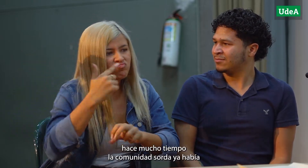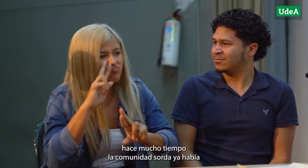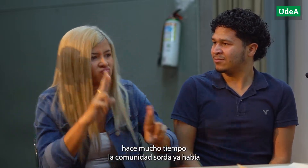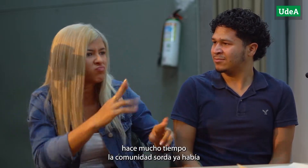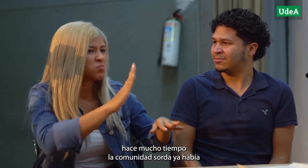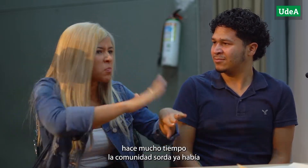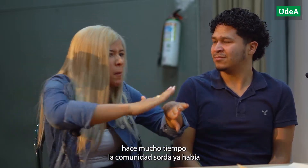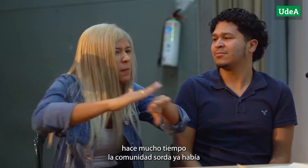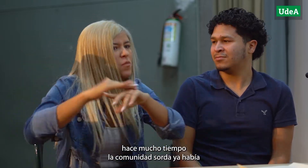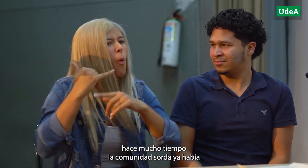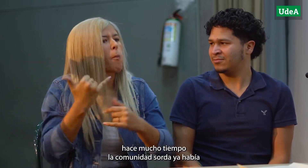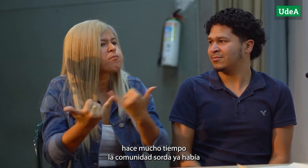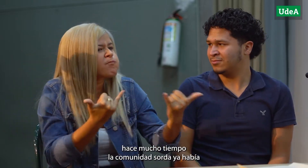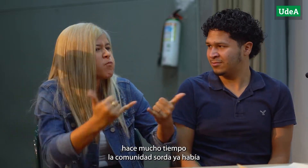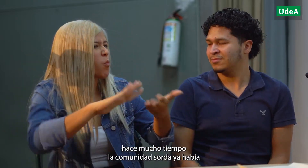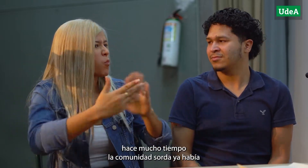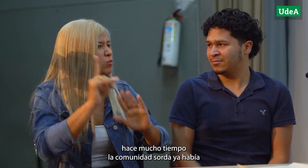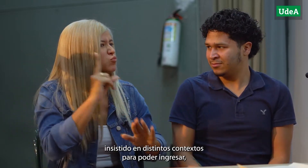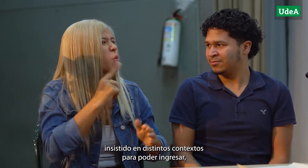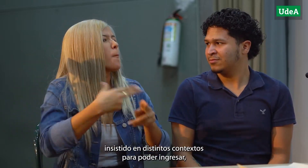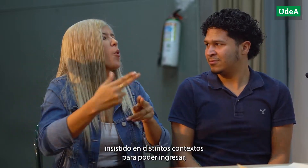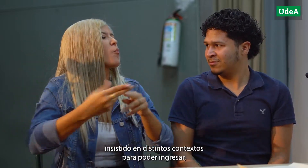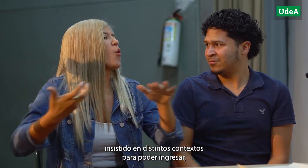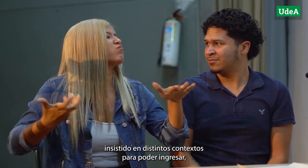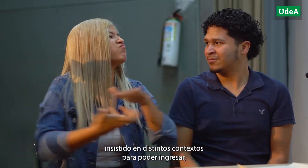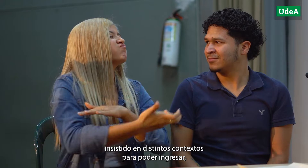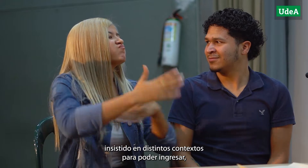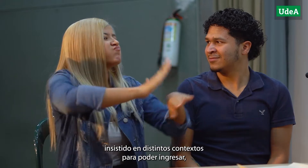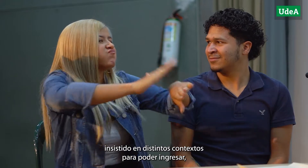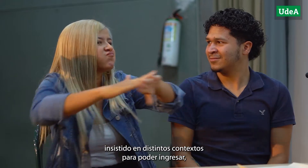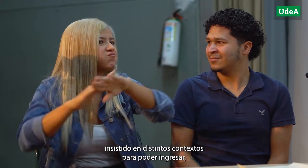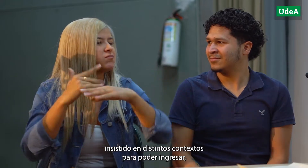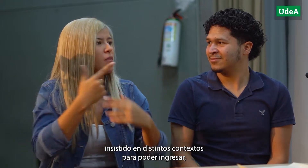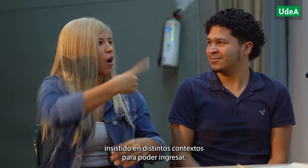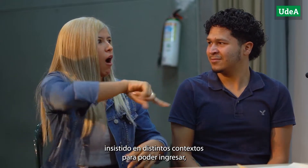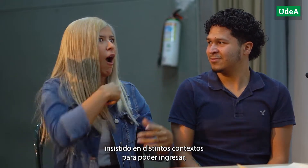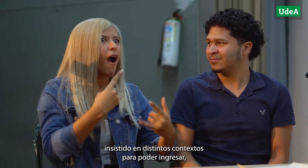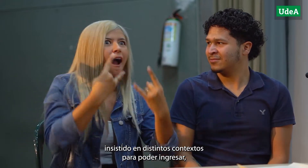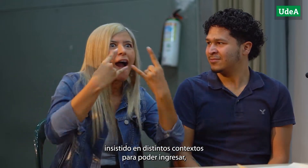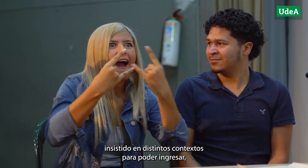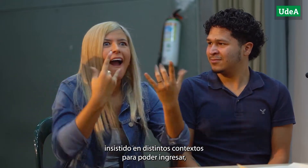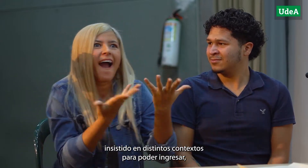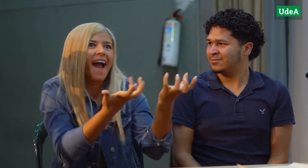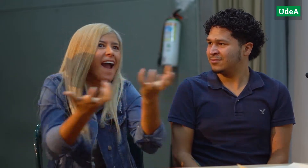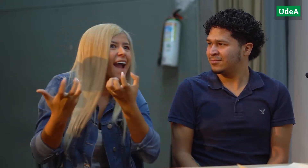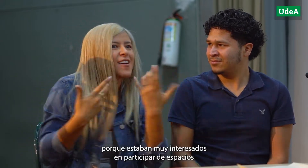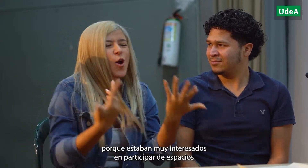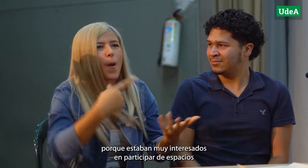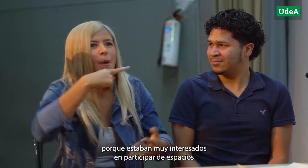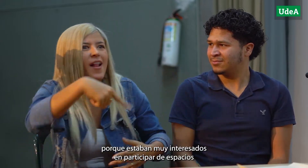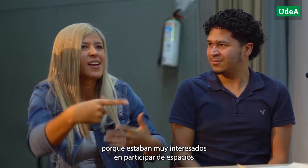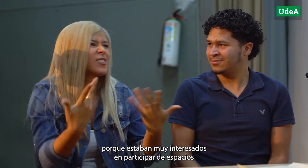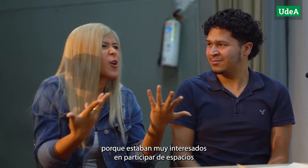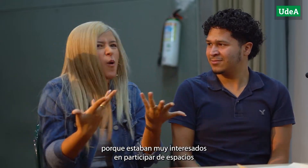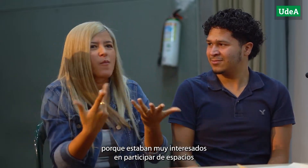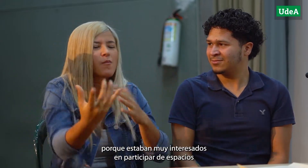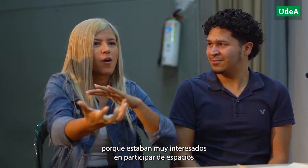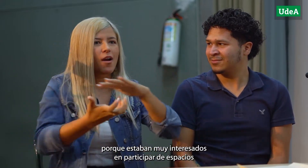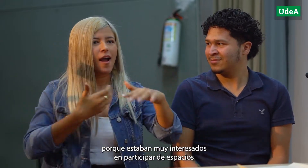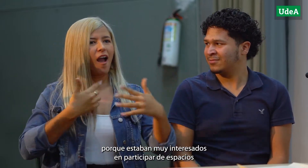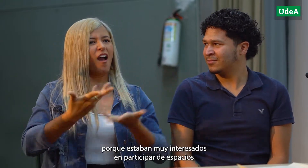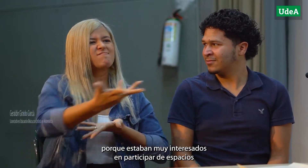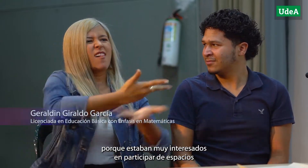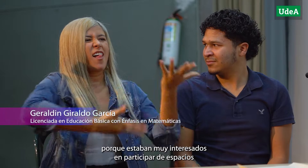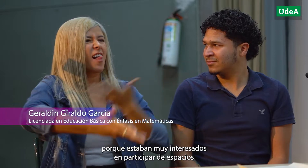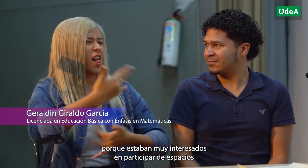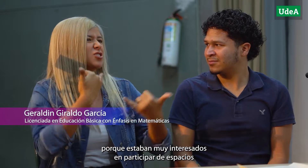hace mucho tiempo la comunidad sorda ya había insistido en distintos contextos para poder ingresar, porque estaban muy interesados